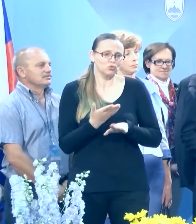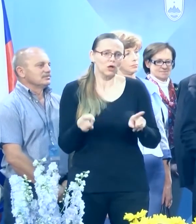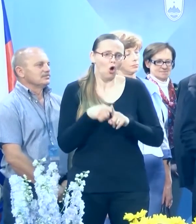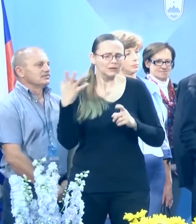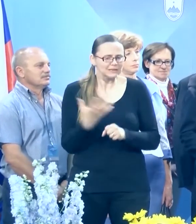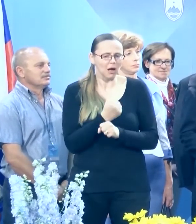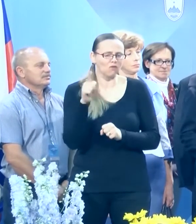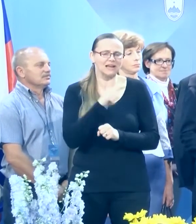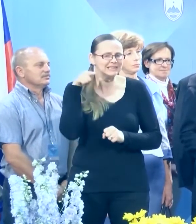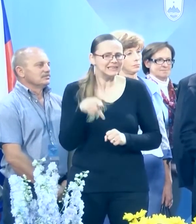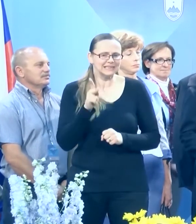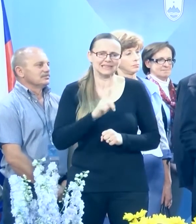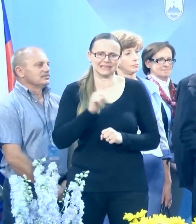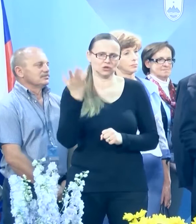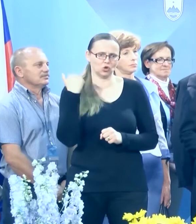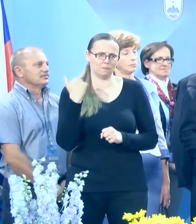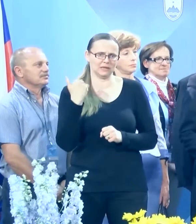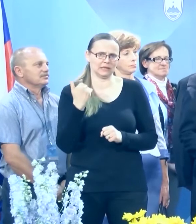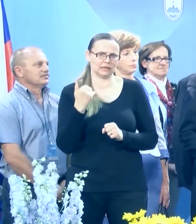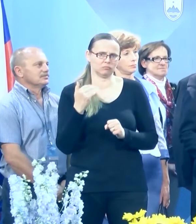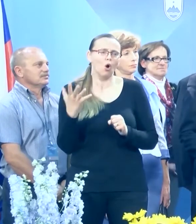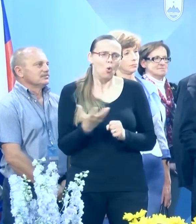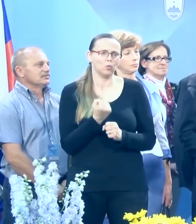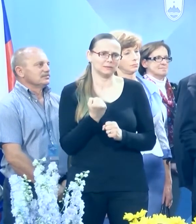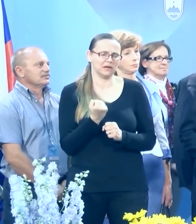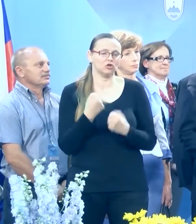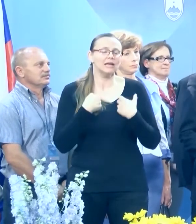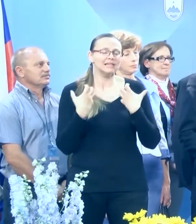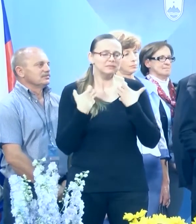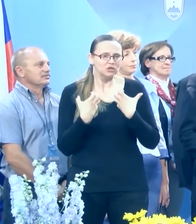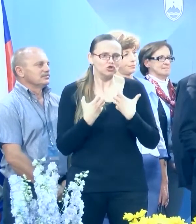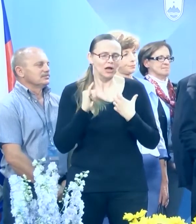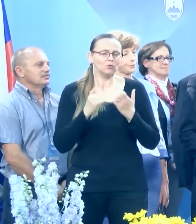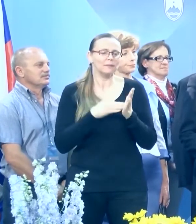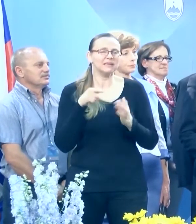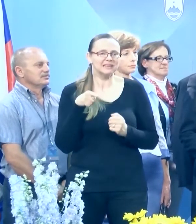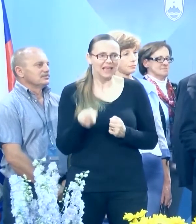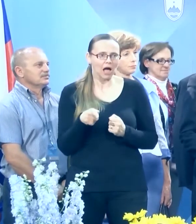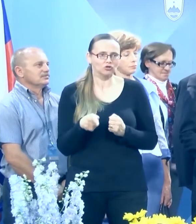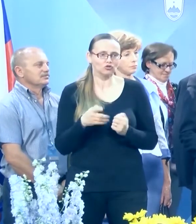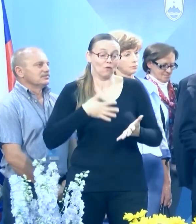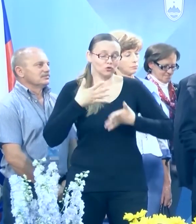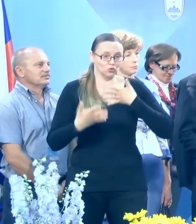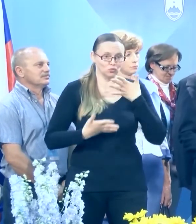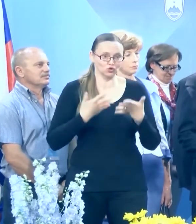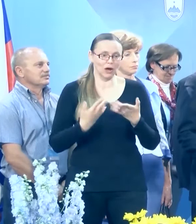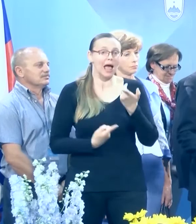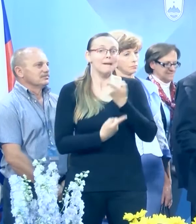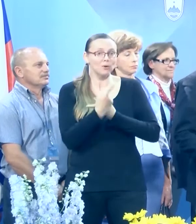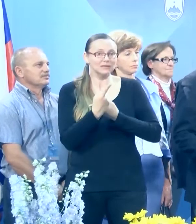tisti, ki niso bili uspešni. Jaz bi si želel, da bi to takšno atmosfera